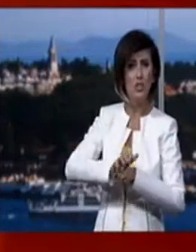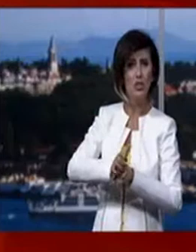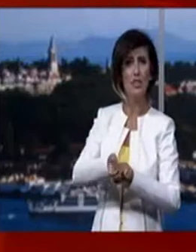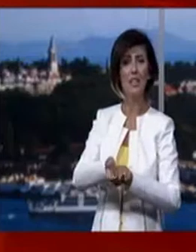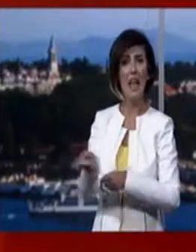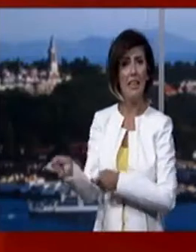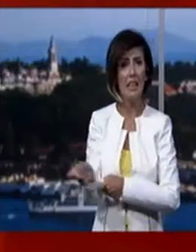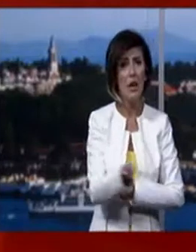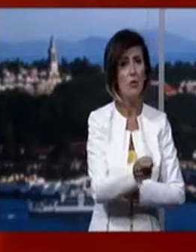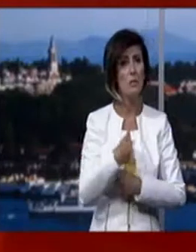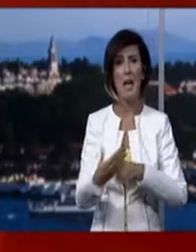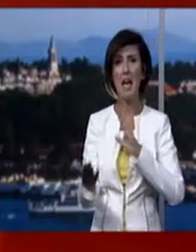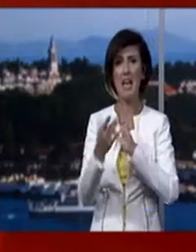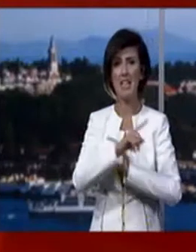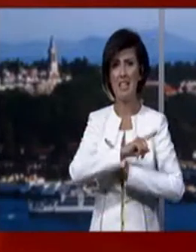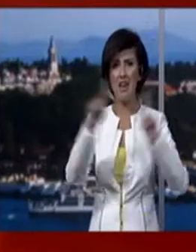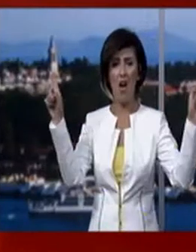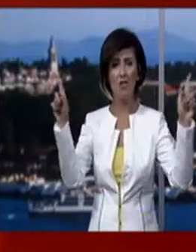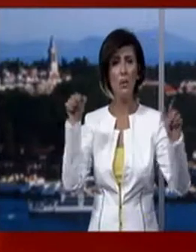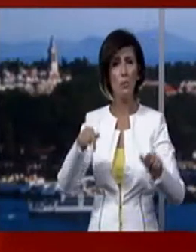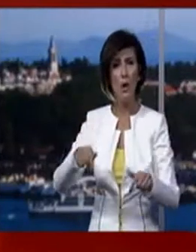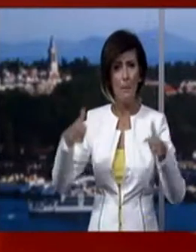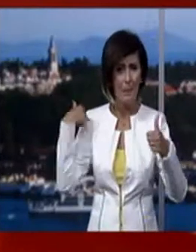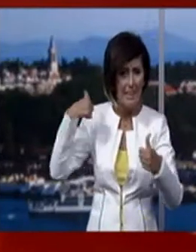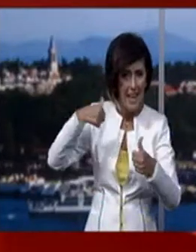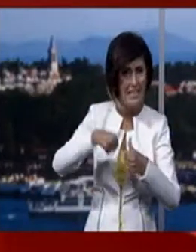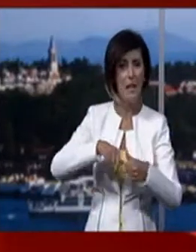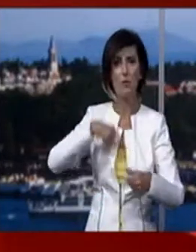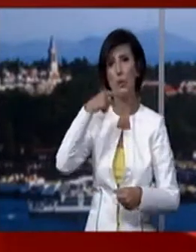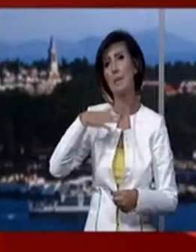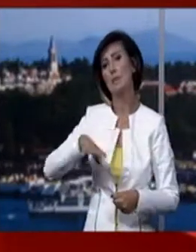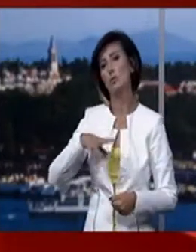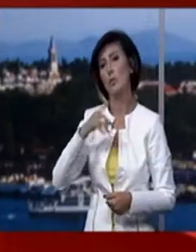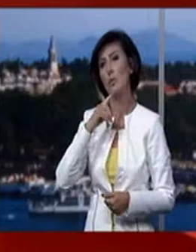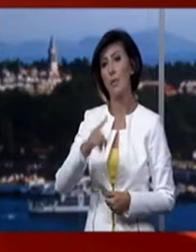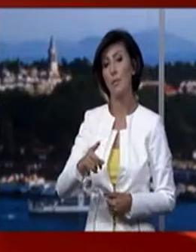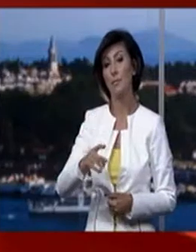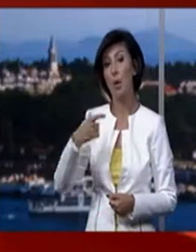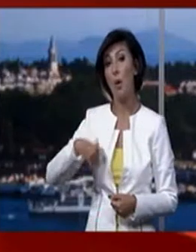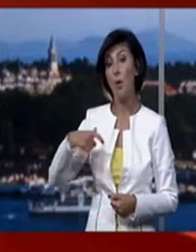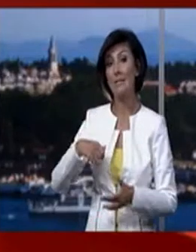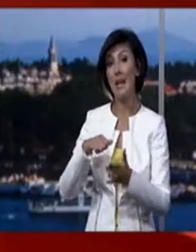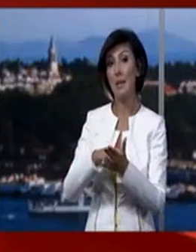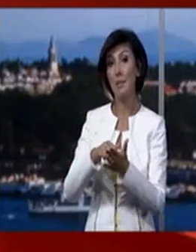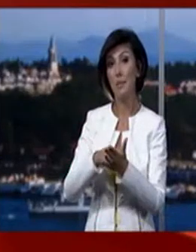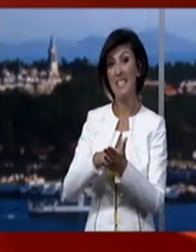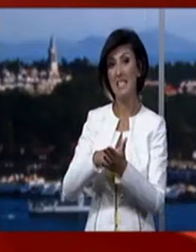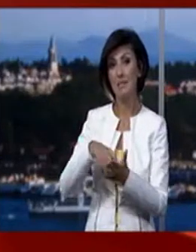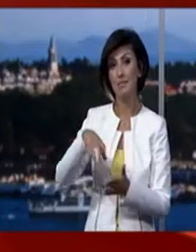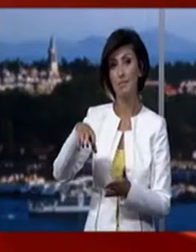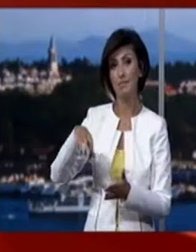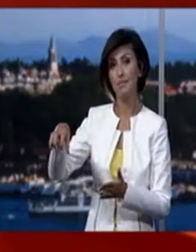terörizme karşı olduğumuzu buradan bir kez daha ifade etmek istiyorum. Özellikle basın organlarına